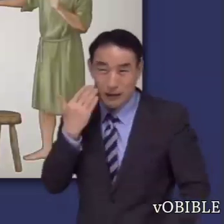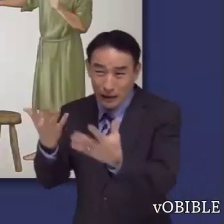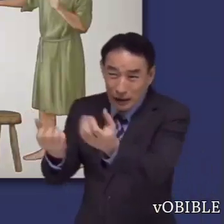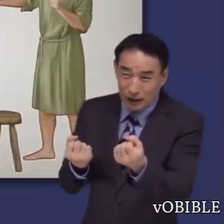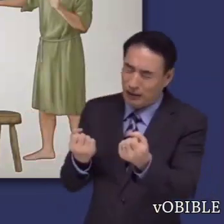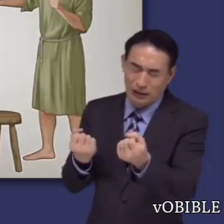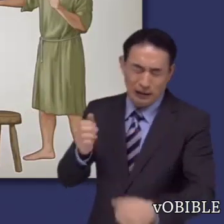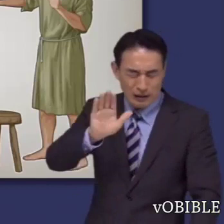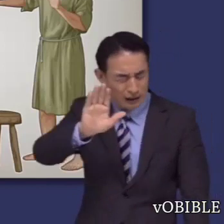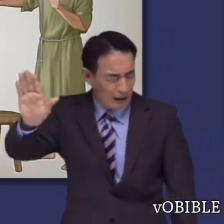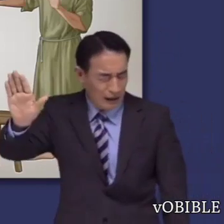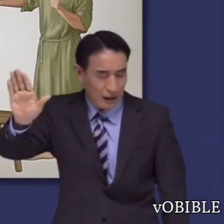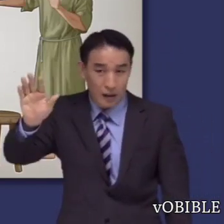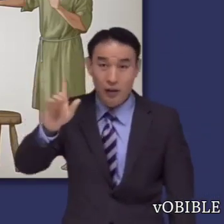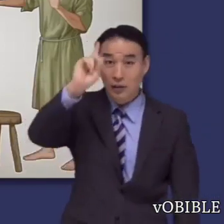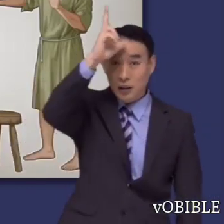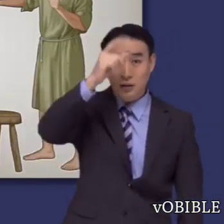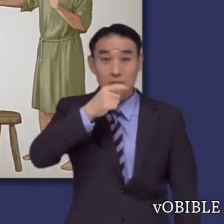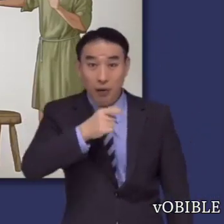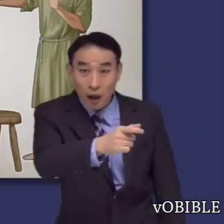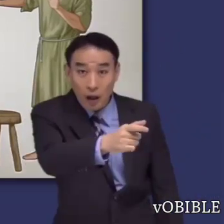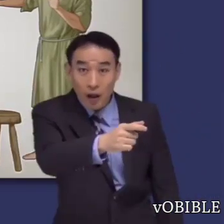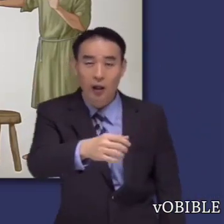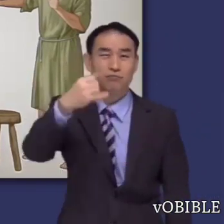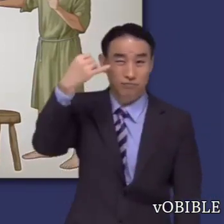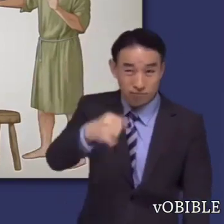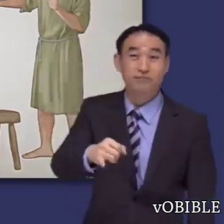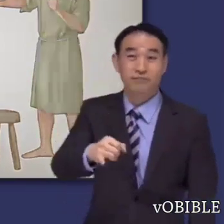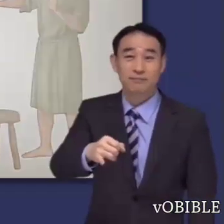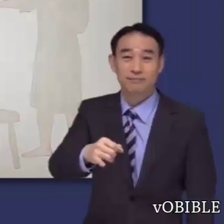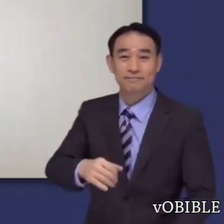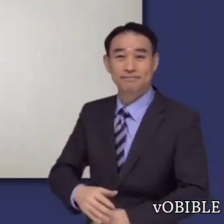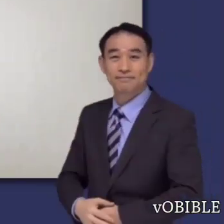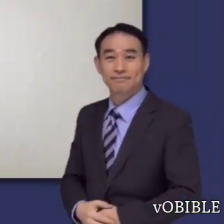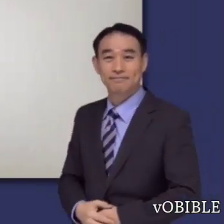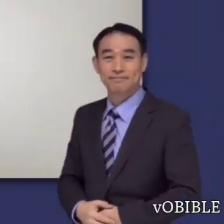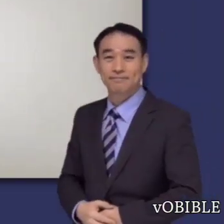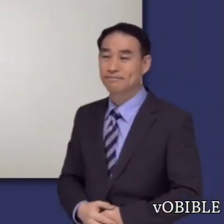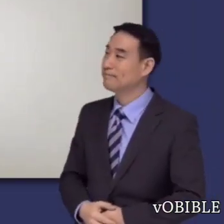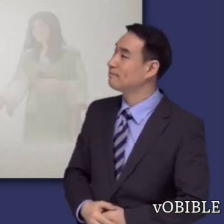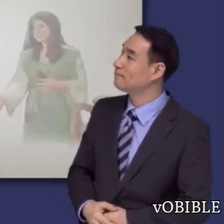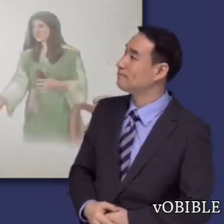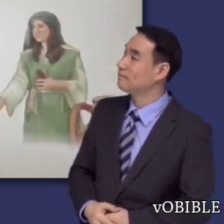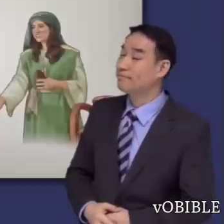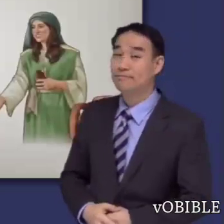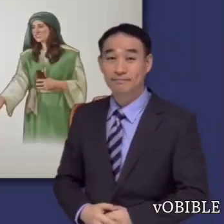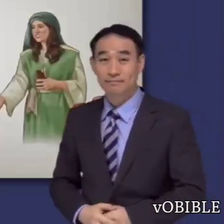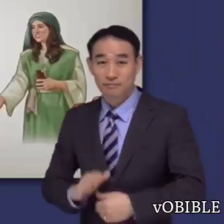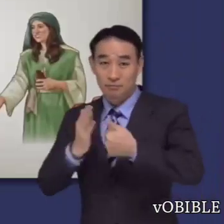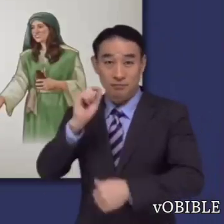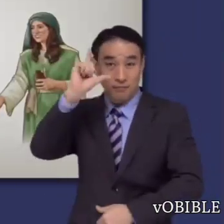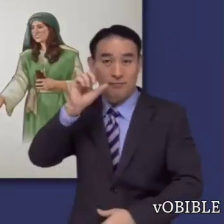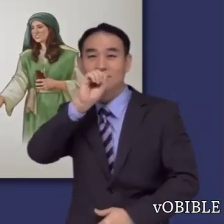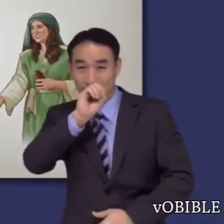发出来，这样的人根本没有打算求上帝宽恕。第八和九章，保罗鼓